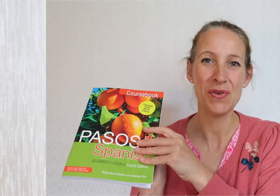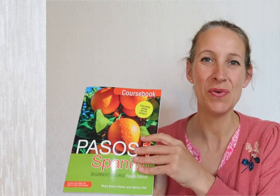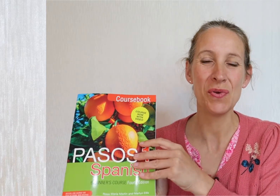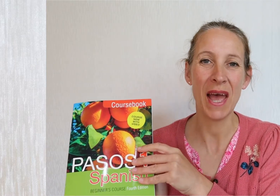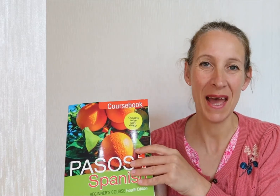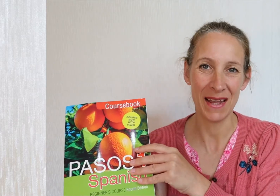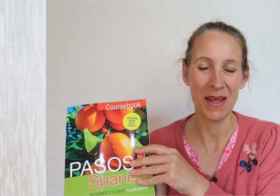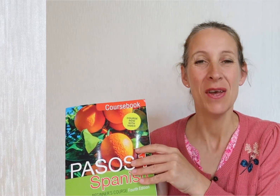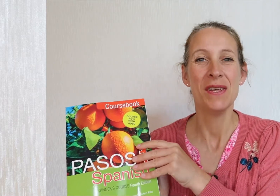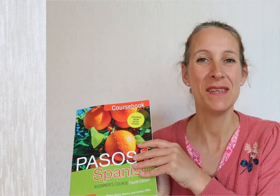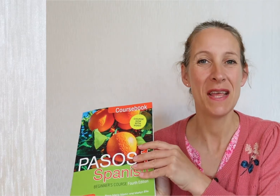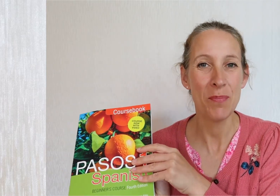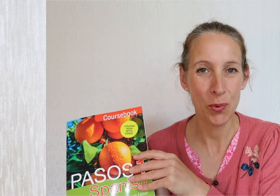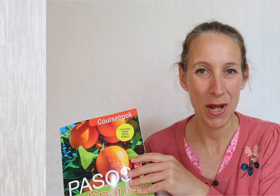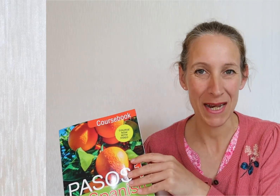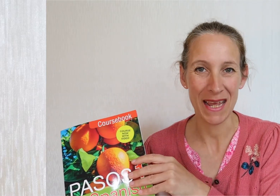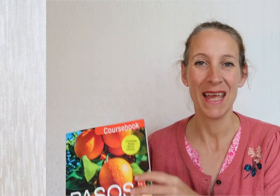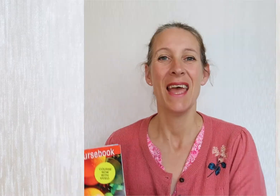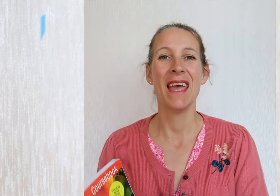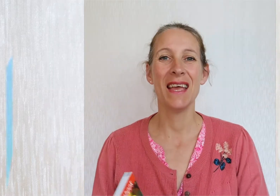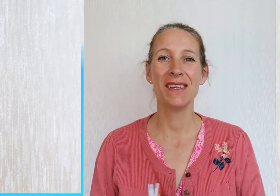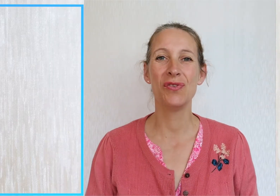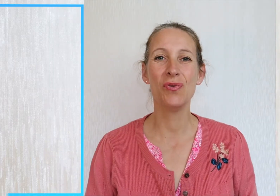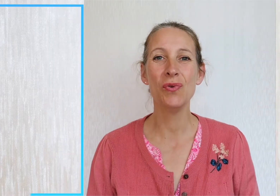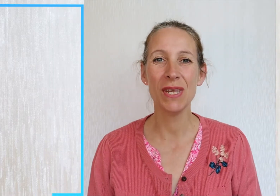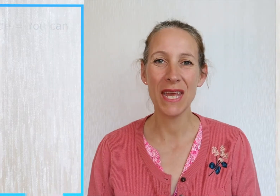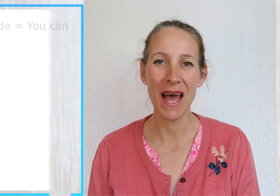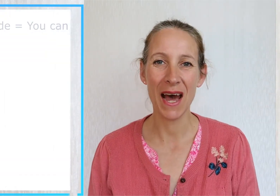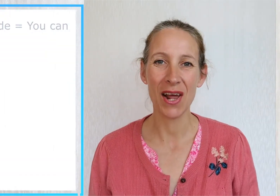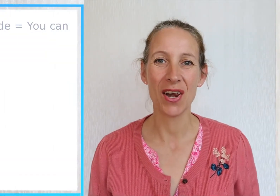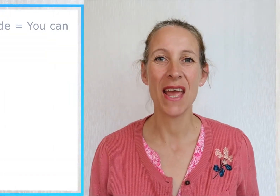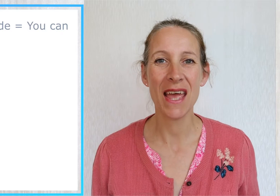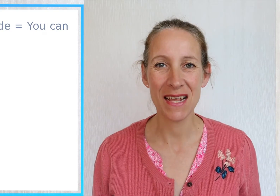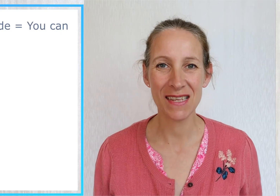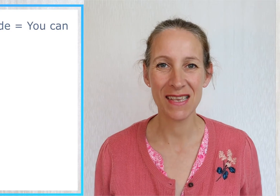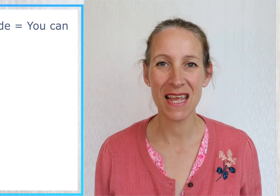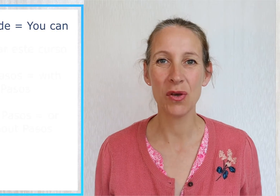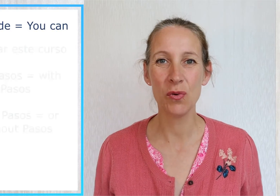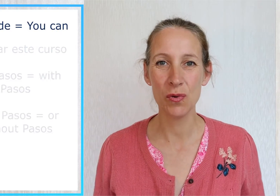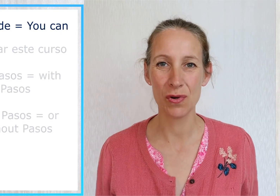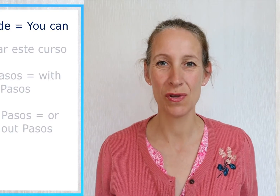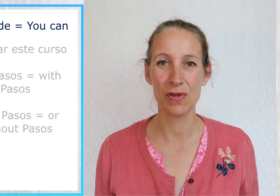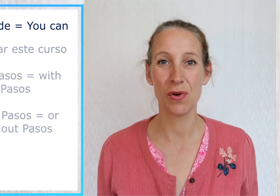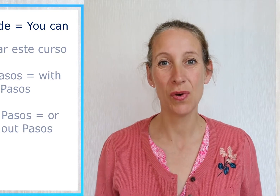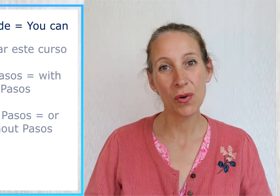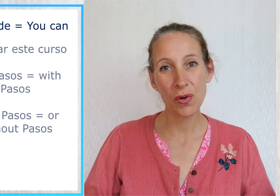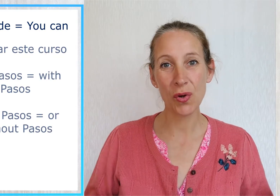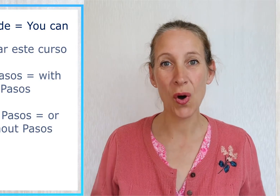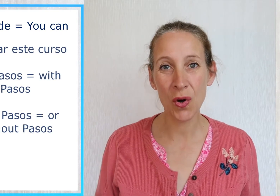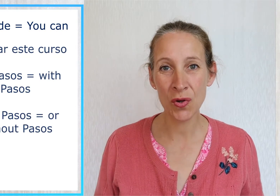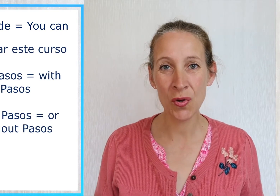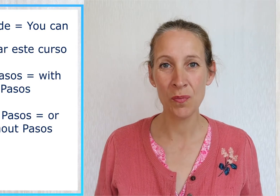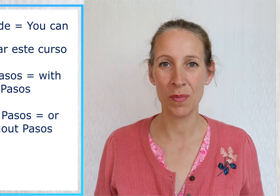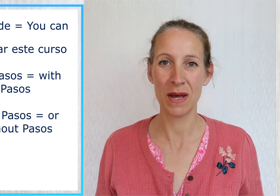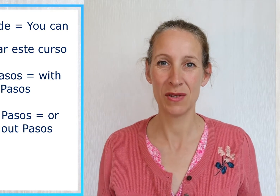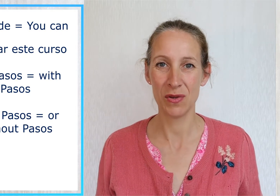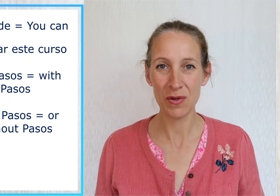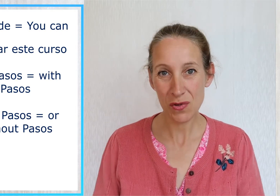You can, se puede, estudiar este curso con pasos,